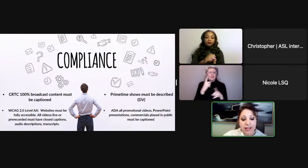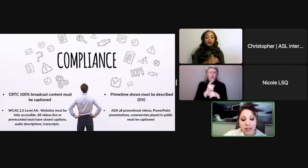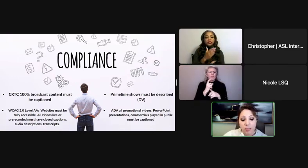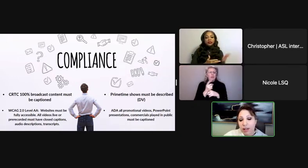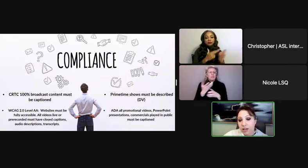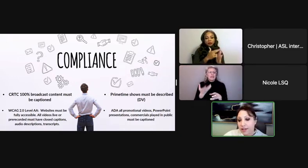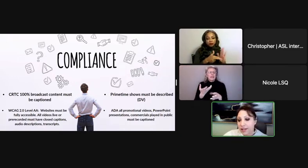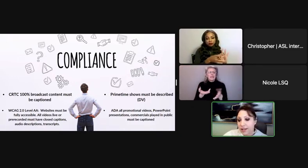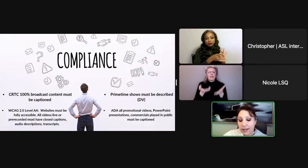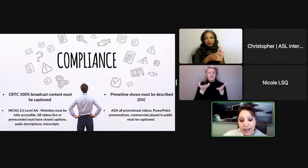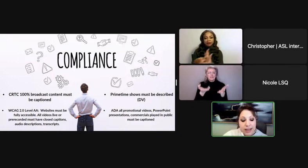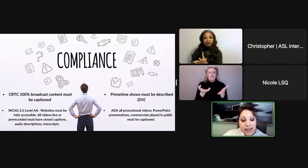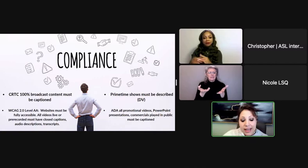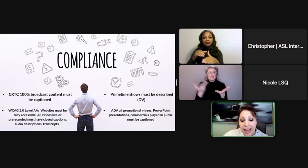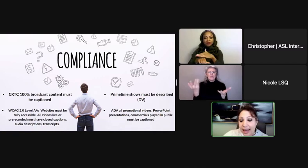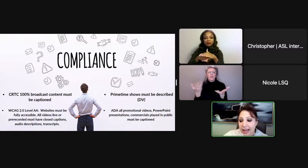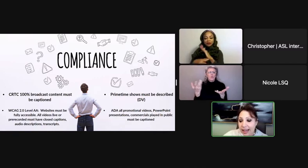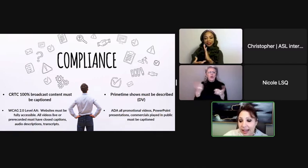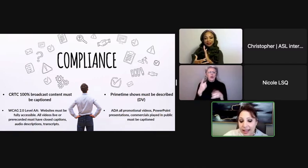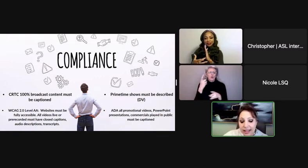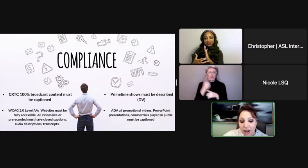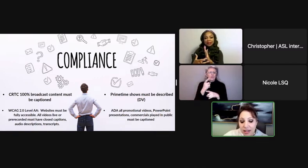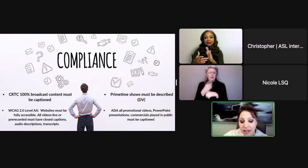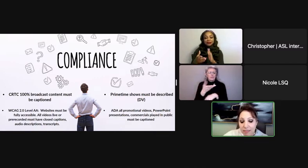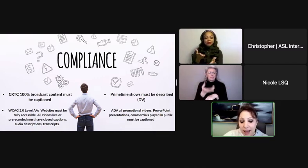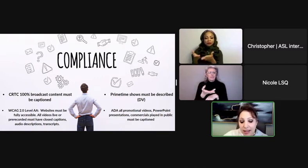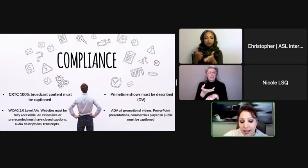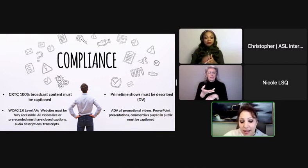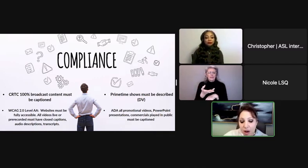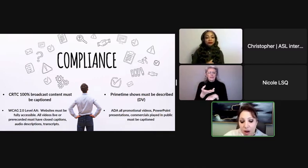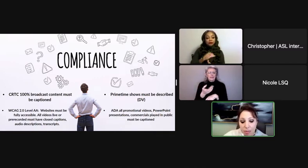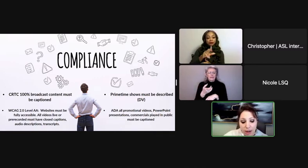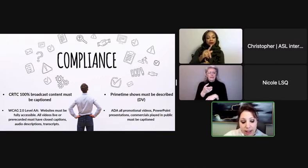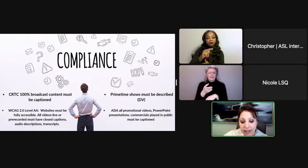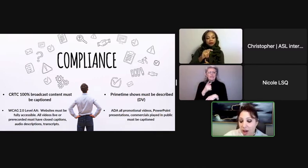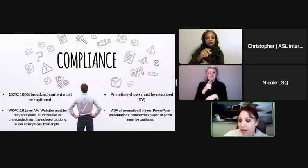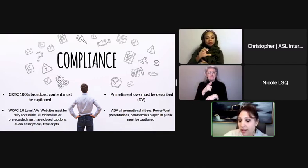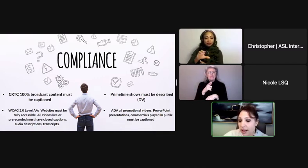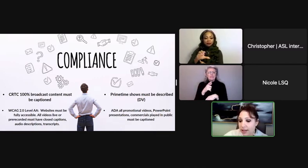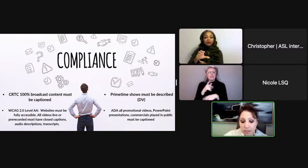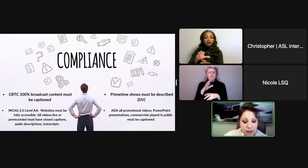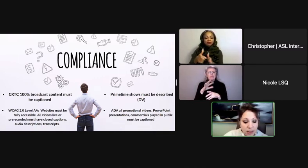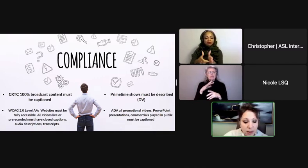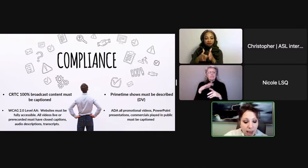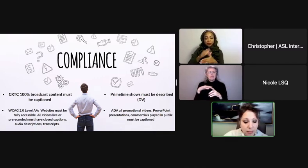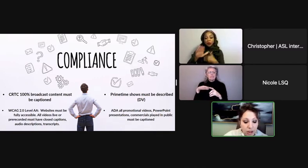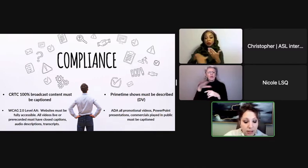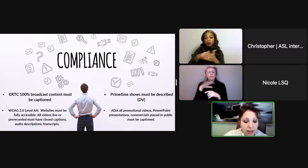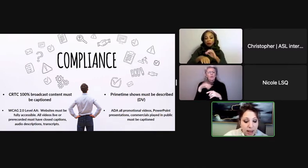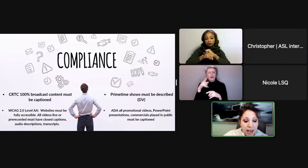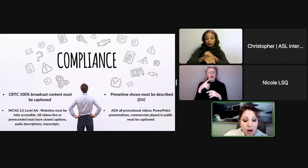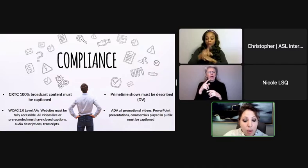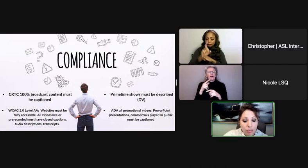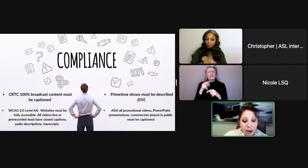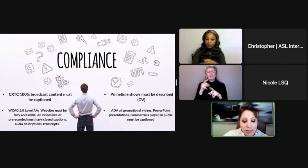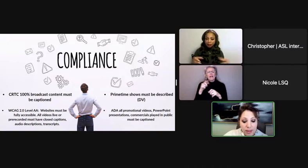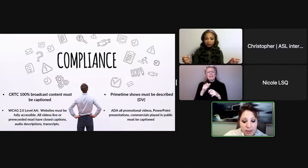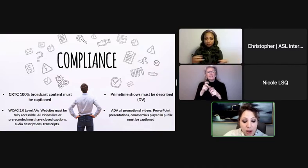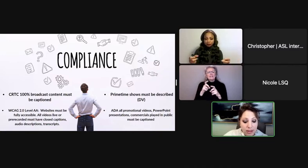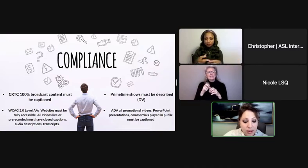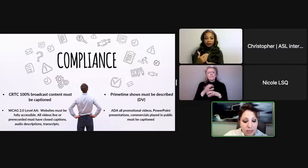Voici certaines des conformités qui sont entourant les télédiffusions. Le CRTC